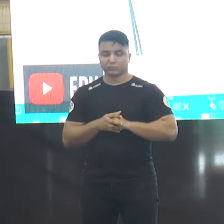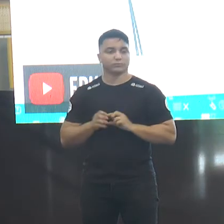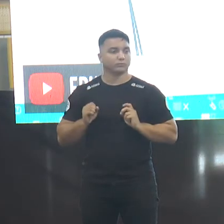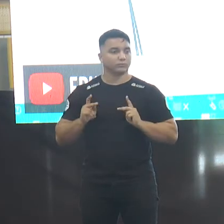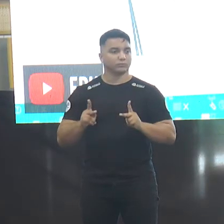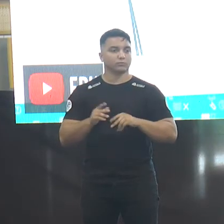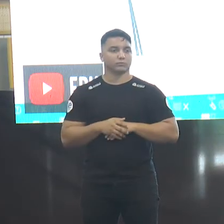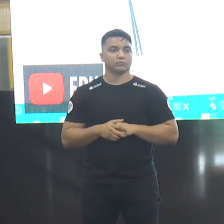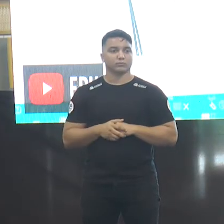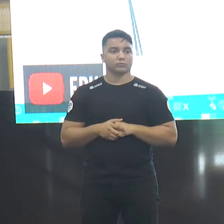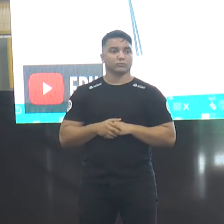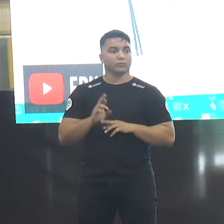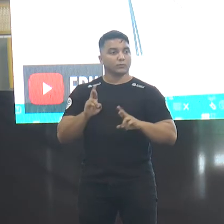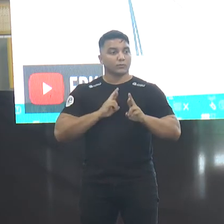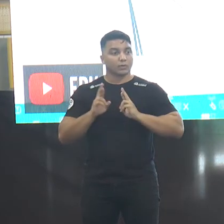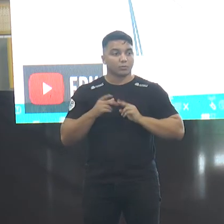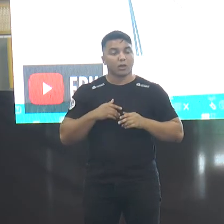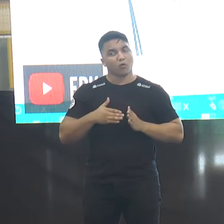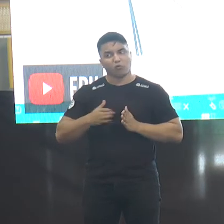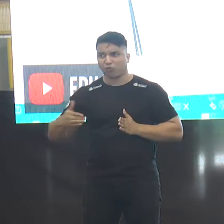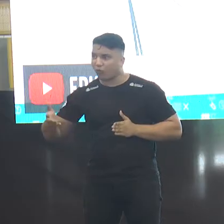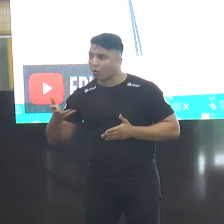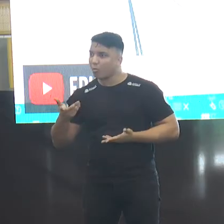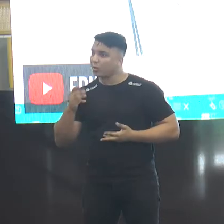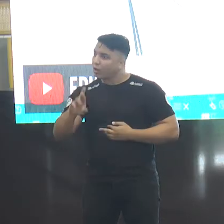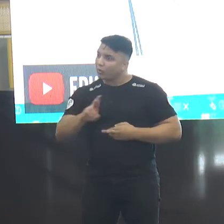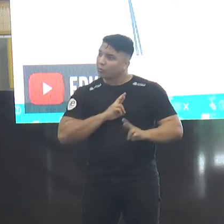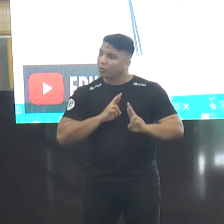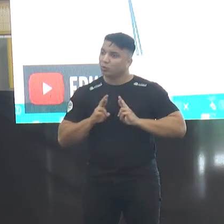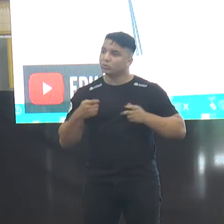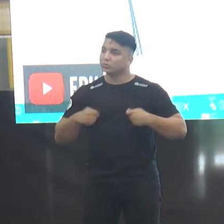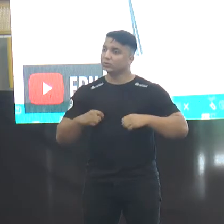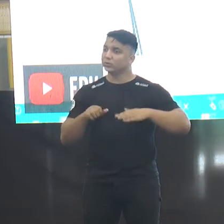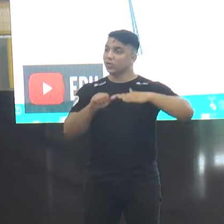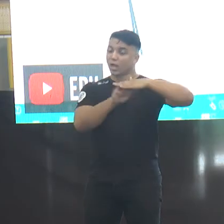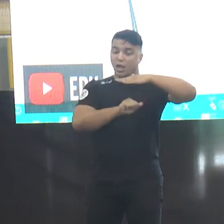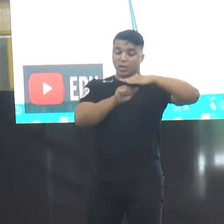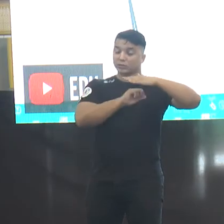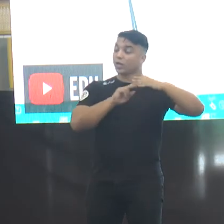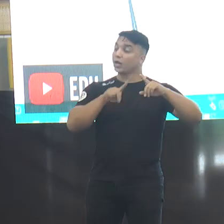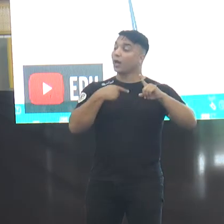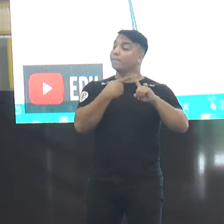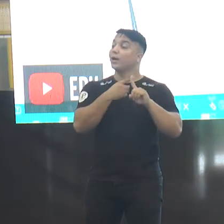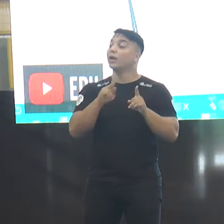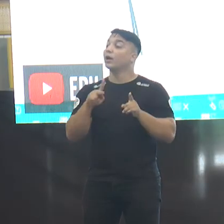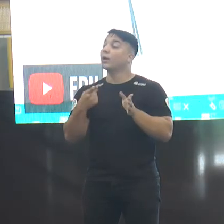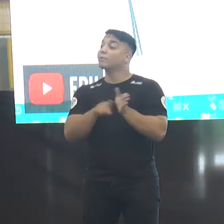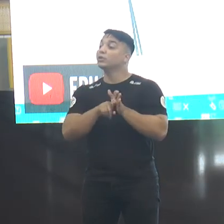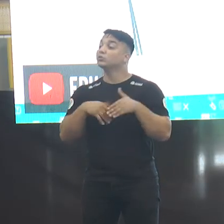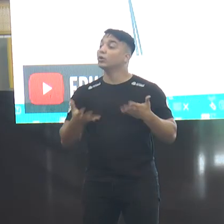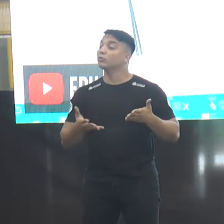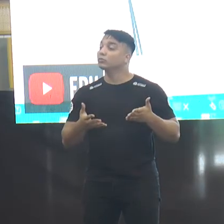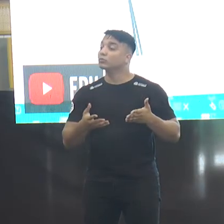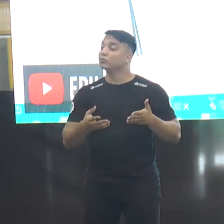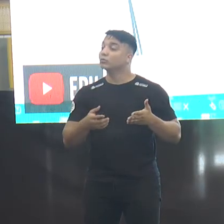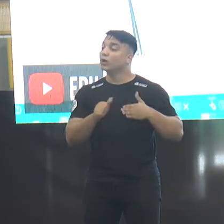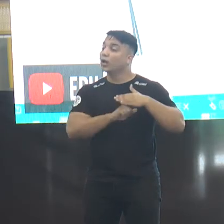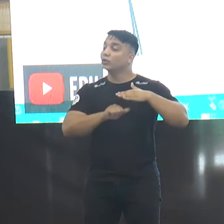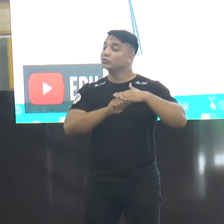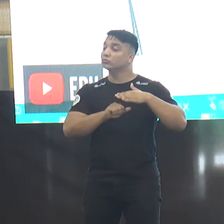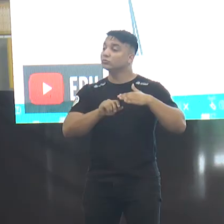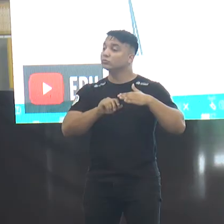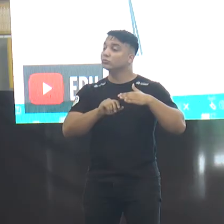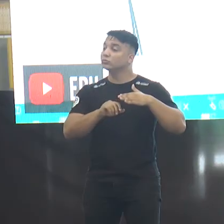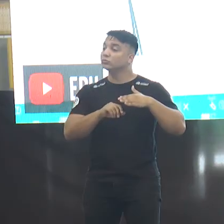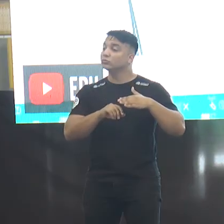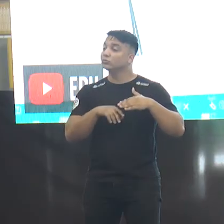Estou ouvindo pouco, vocês estão com fome. O ácido libera H+ ou H-? A base libera.